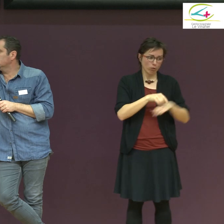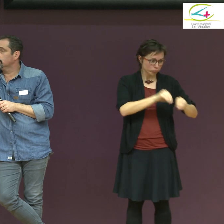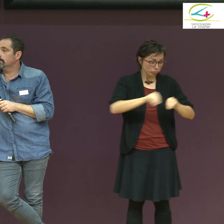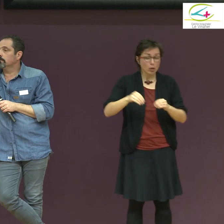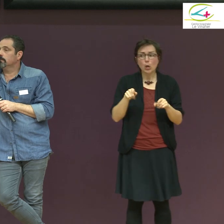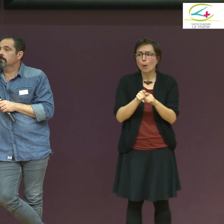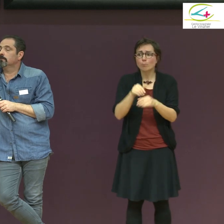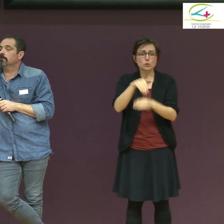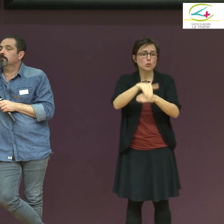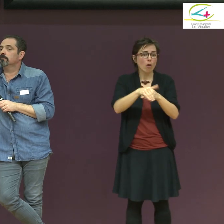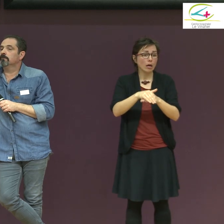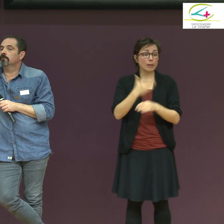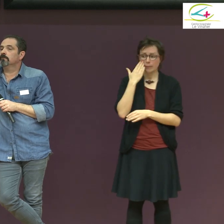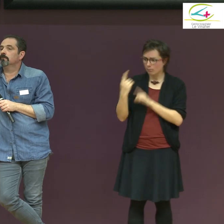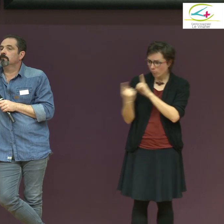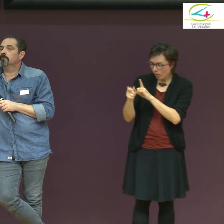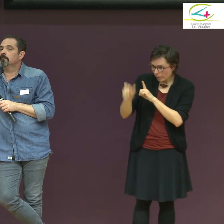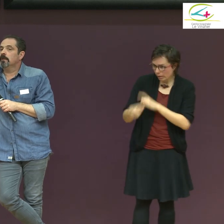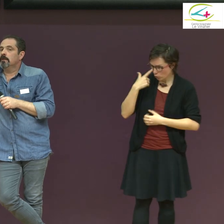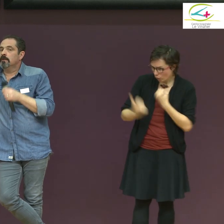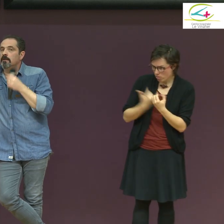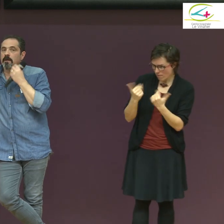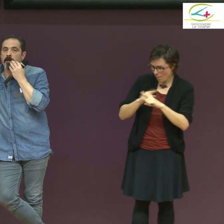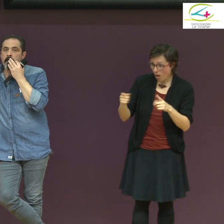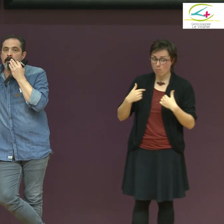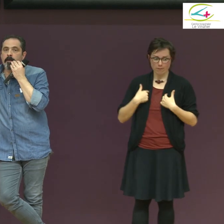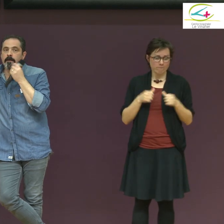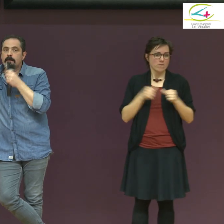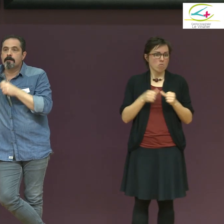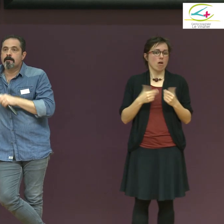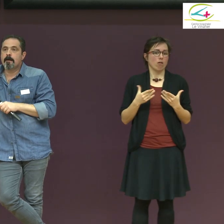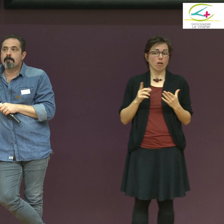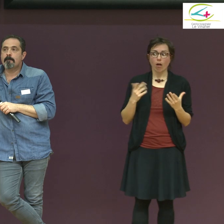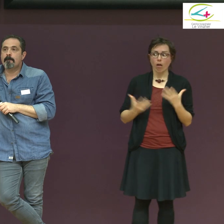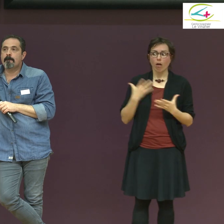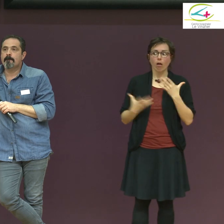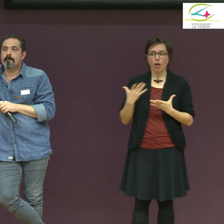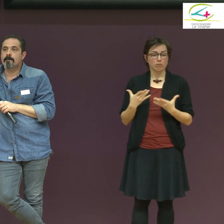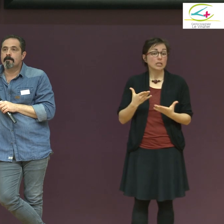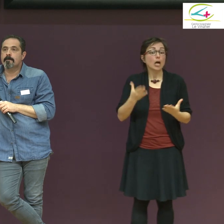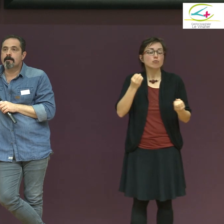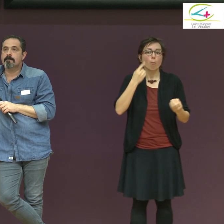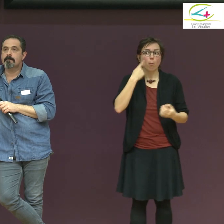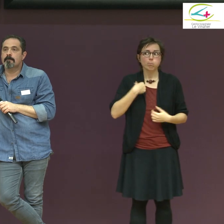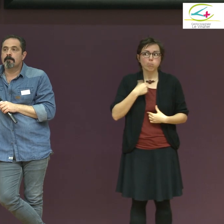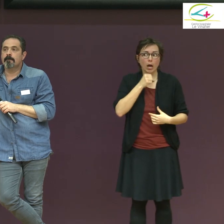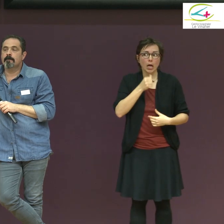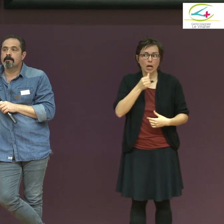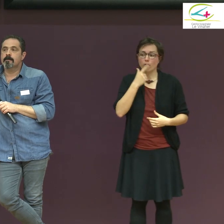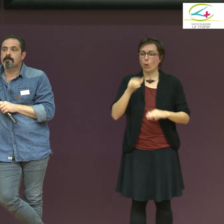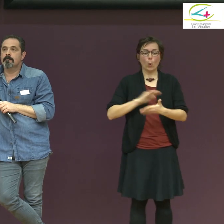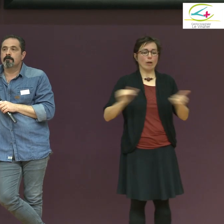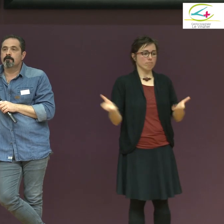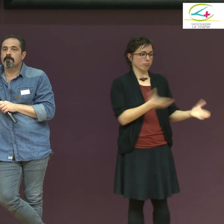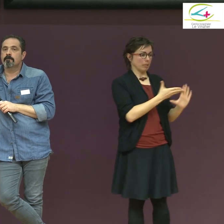qu'est-ce que je fais face à quelqu'un qui va mal? Qu'est-ce que je peux faire? Alors que comme ça, on se dit, je peux rien faire, il y a un mandat d'attente au CMP. Bien sûr, c'est